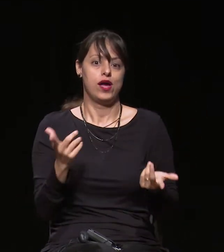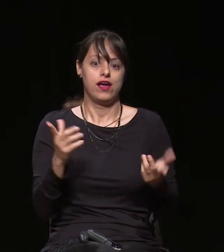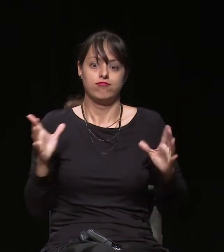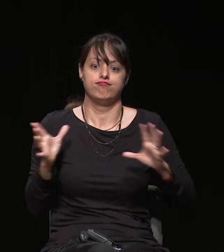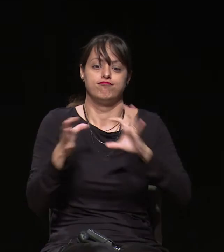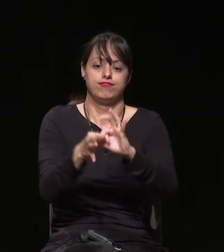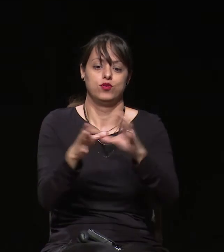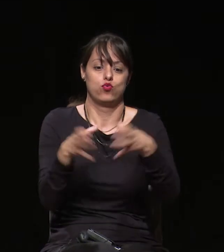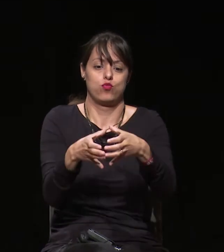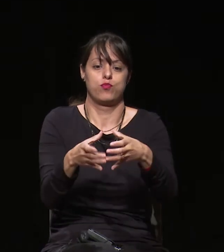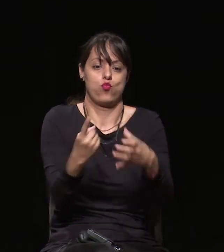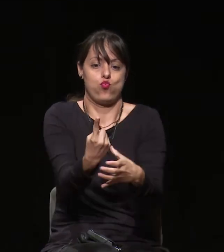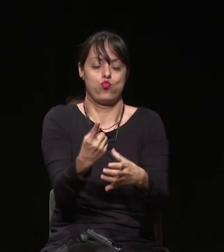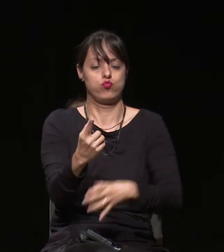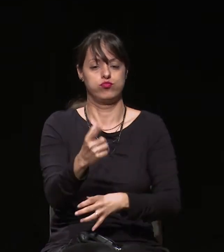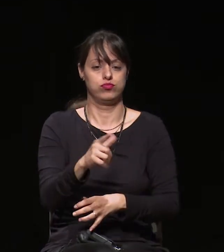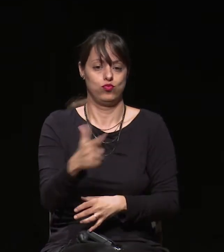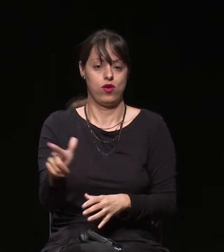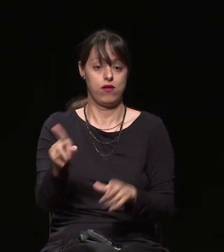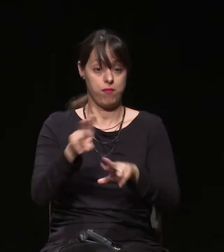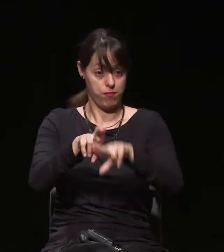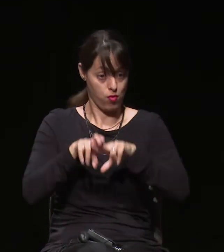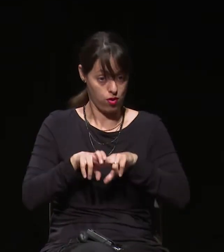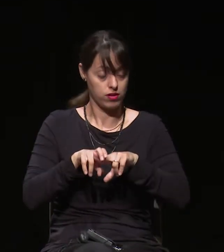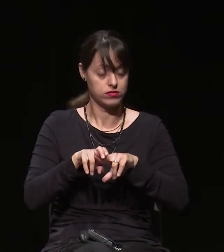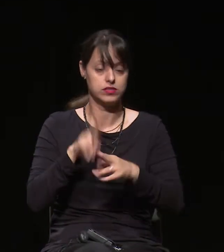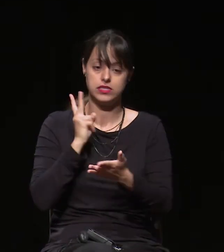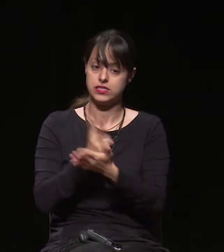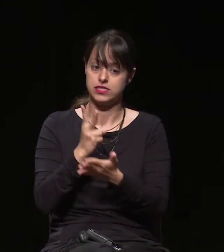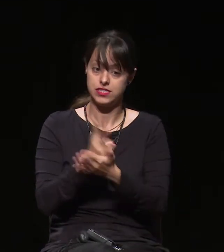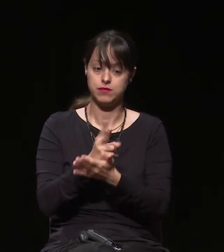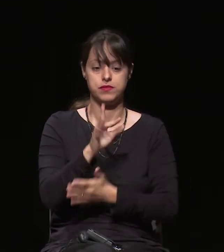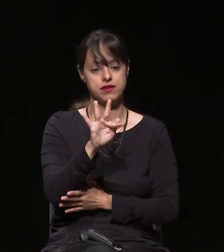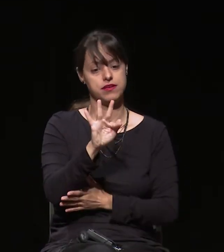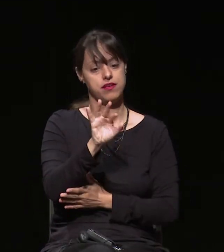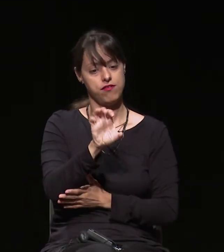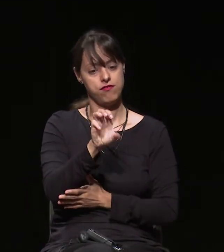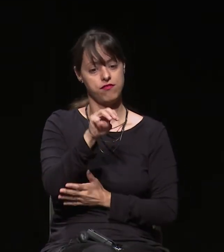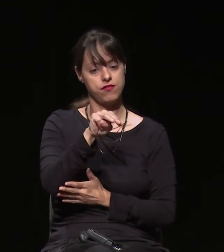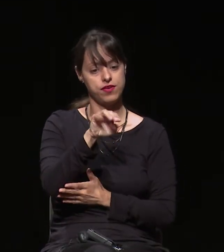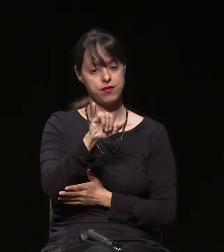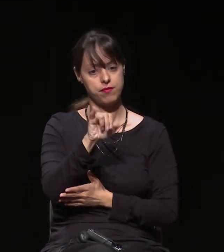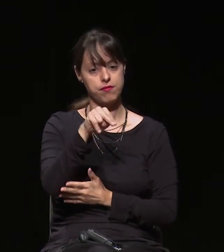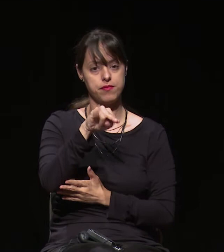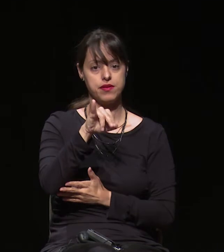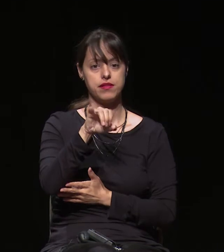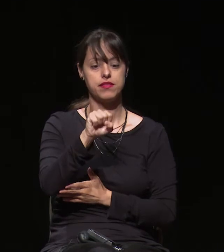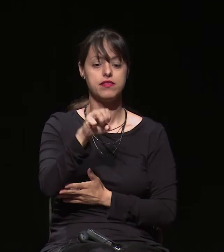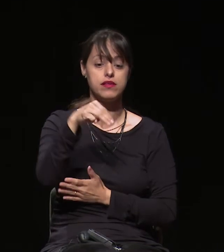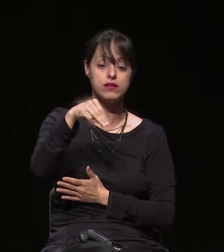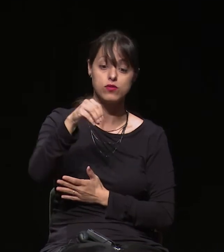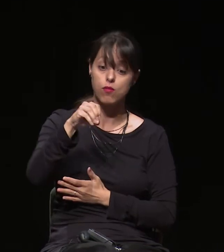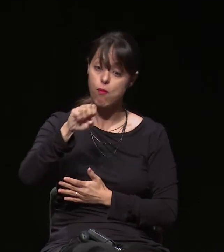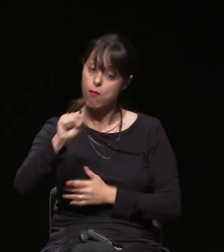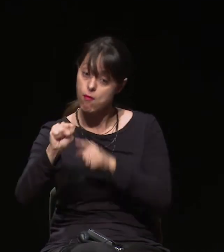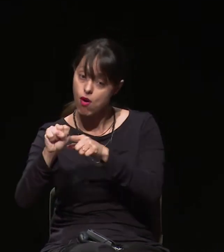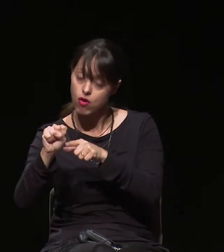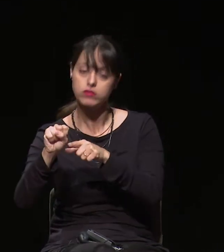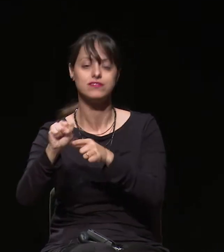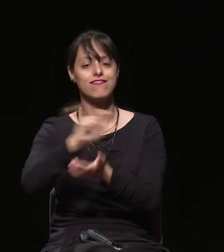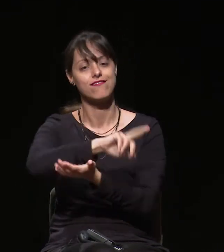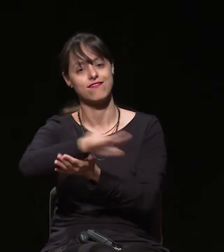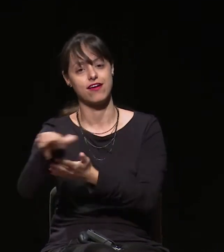e, por isso, usamos a expressão no plural. Caracterizar esse movimento implica, assim, sublinhar a diversidade